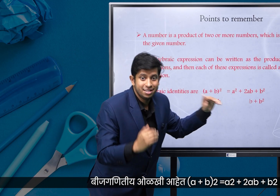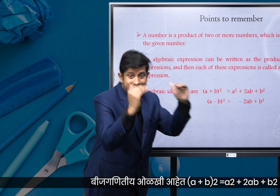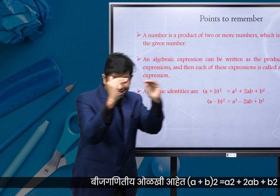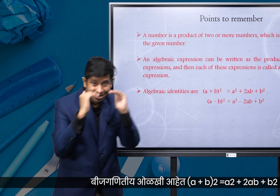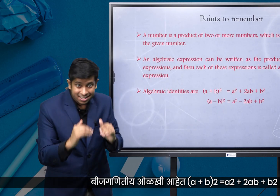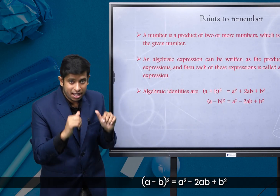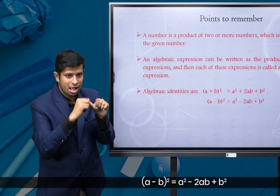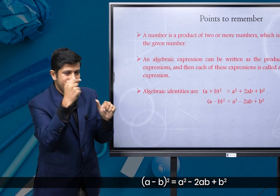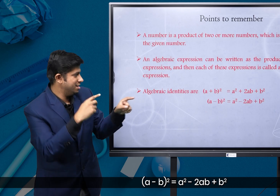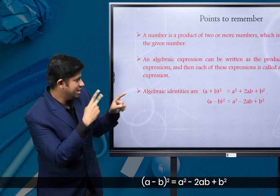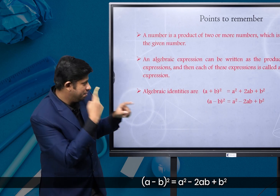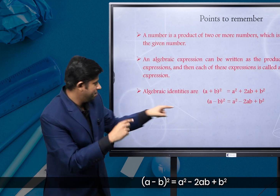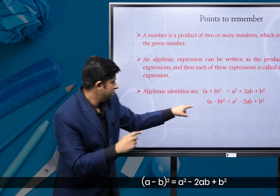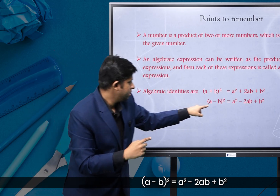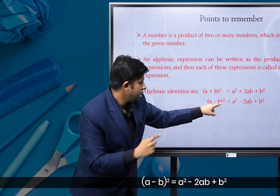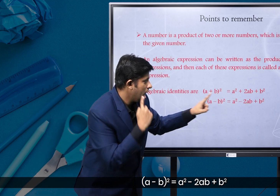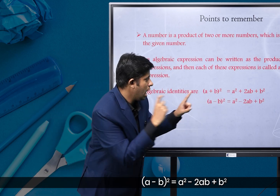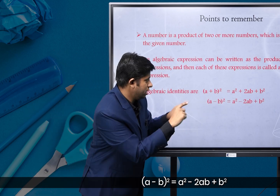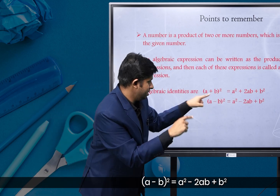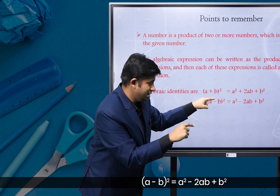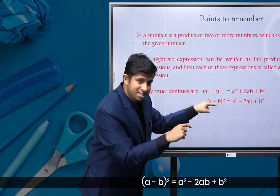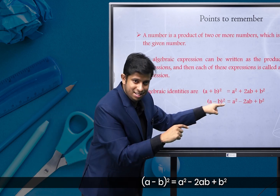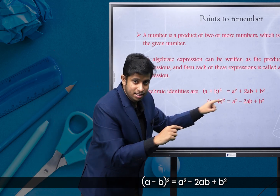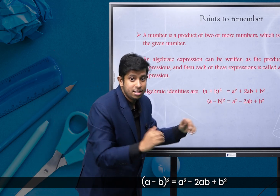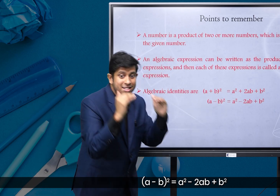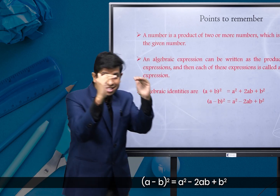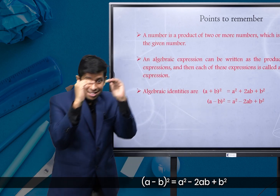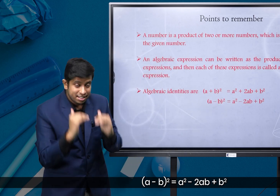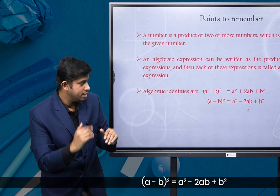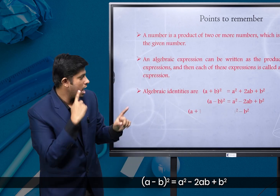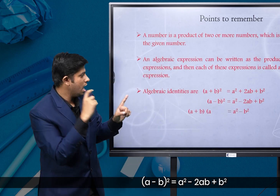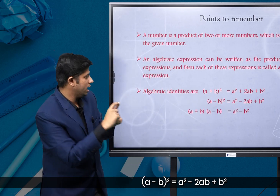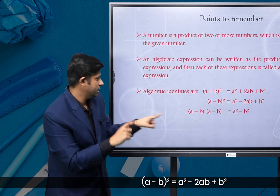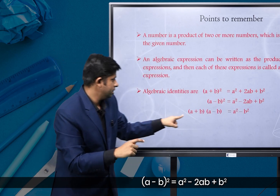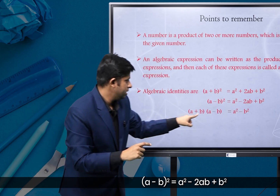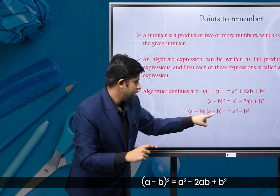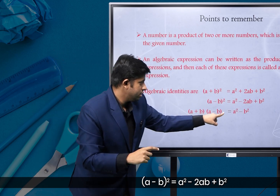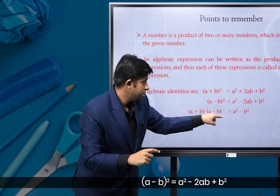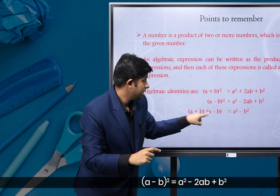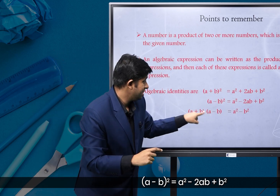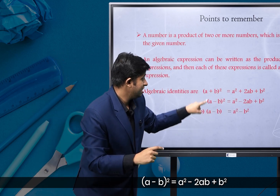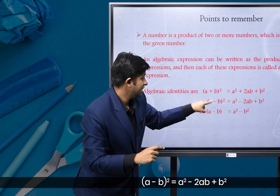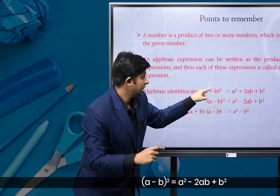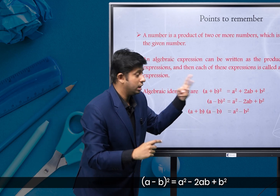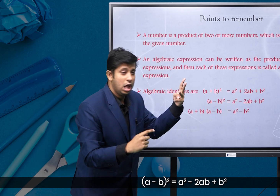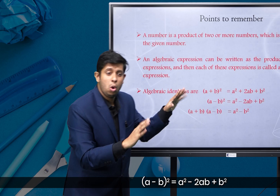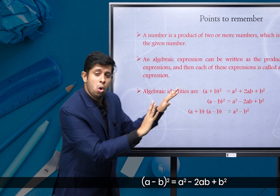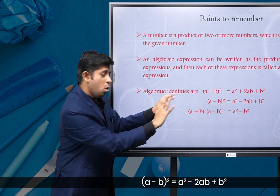ओळखी आहेत. कंसामध्ये a अधिक b चा वर्ग बरोबर a वर्ग अधिक 2ab अधिक b चा वर्ग. a वजा b चा